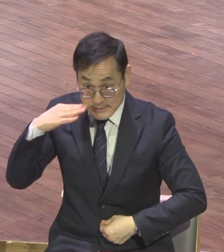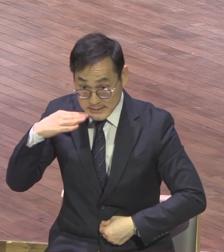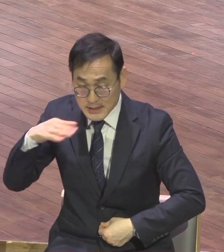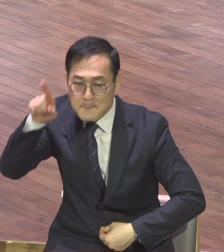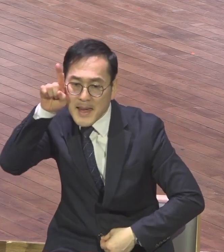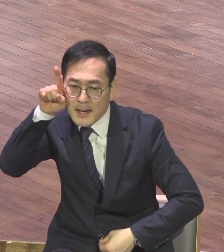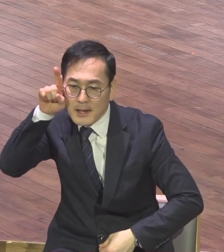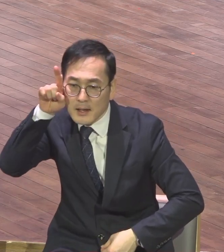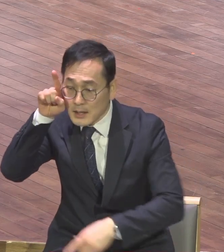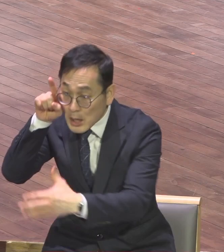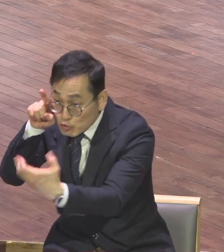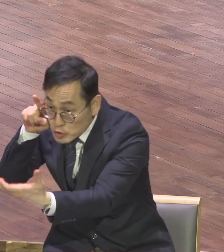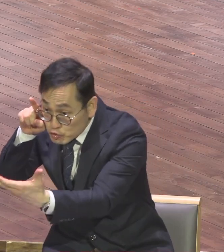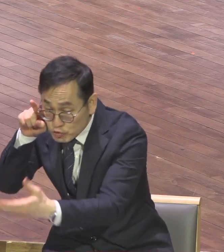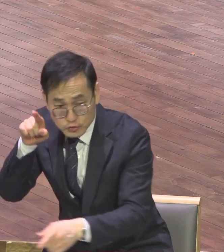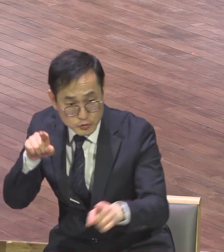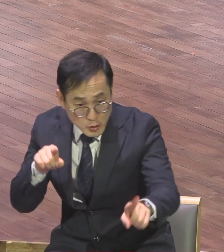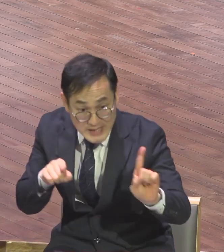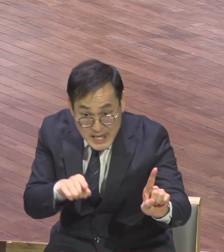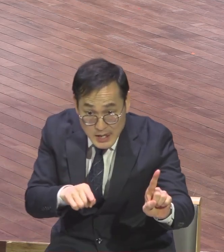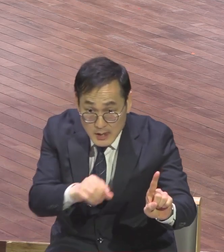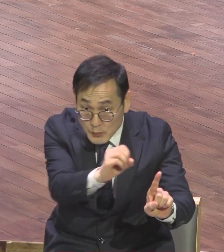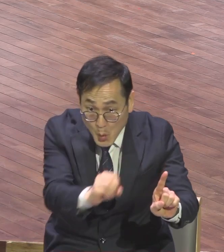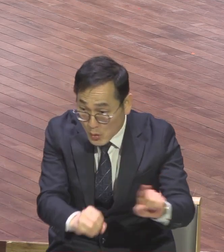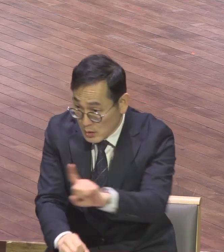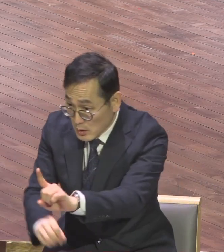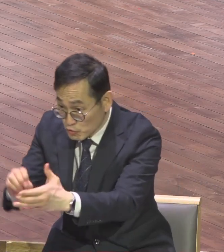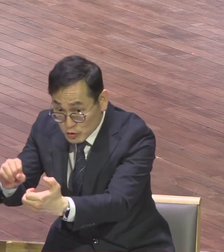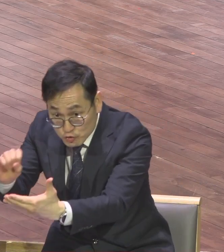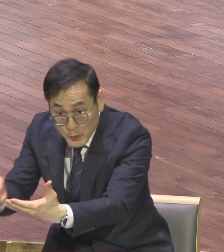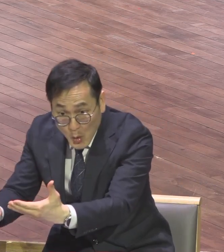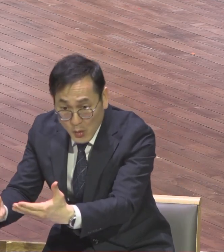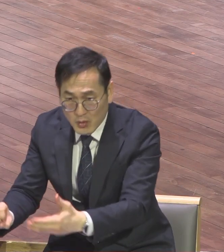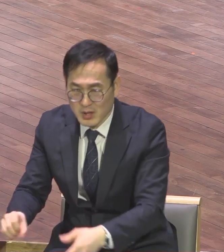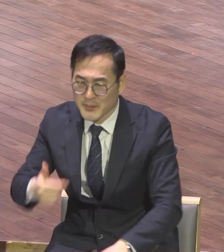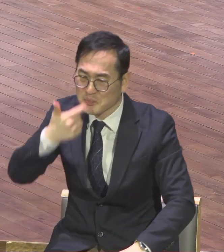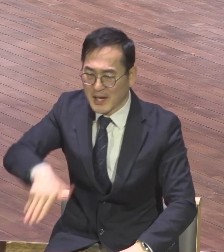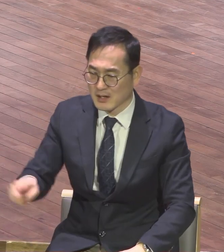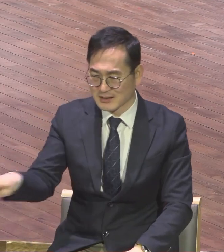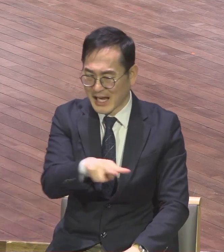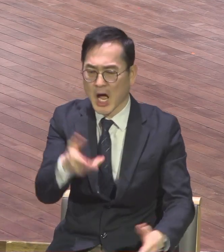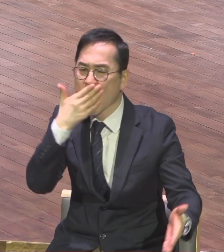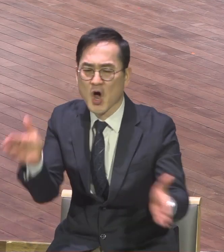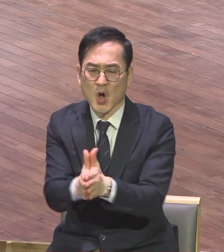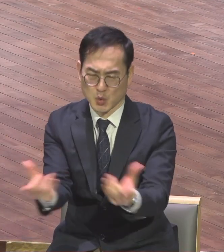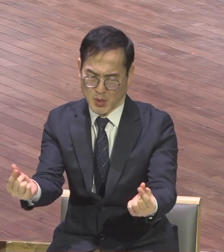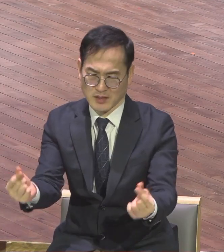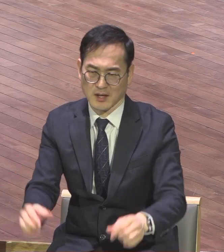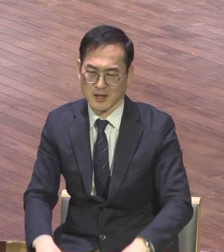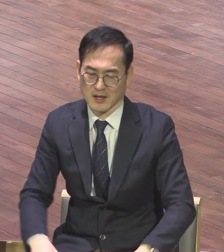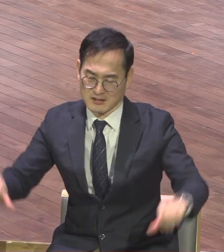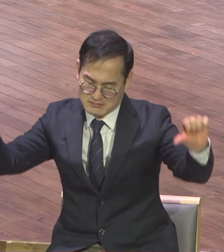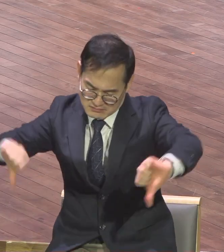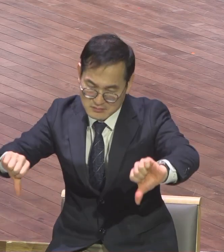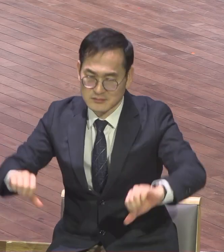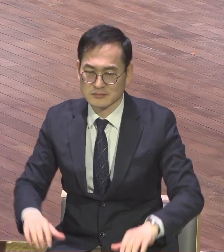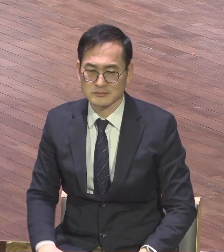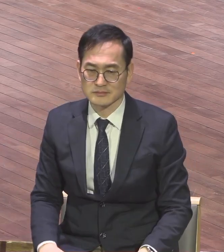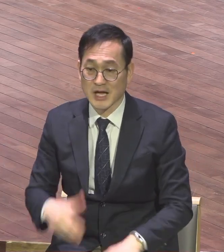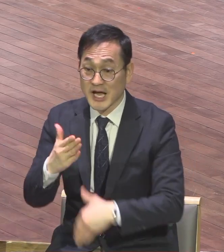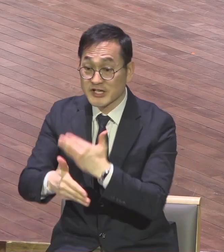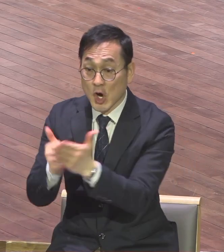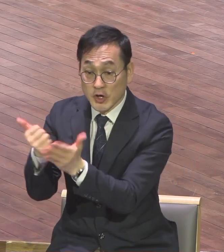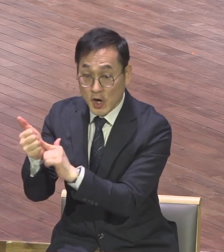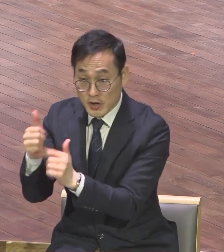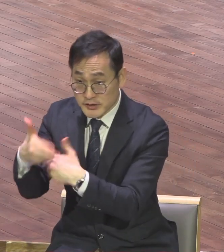100%여야 합니다. 99.9%도 하나님께는 0%입니다. 충분하지 못합니다. 성경에서 말하는 의는 딱 한 가지밖에